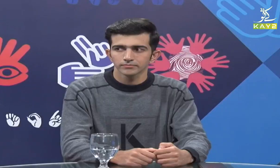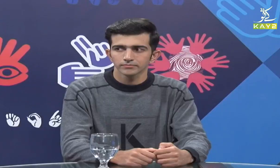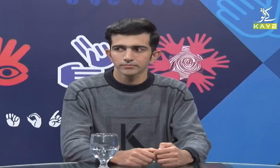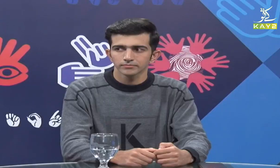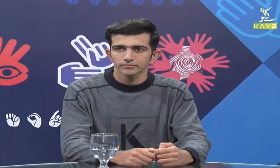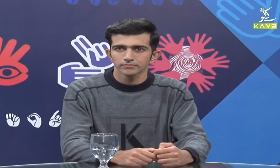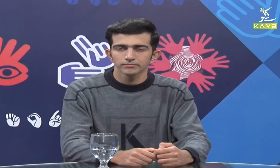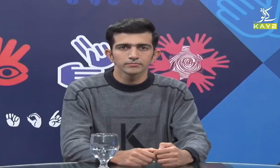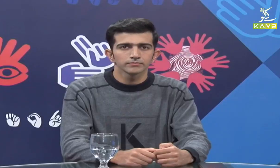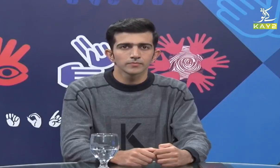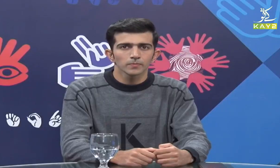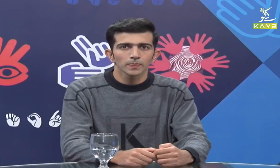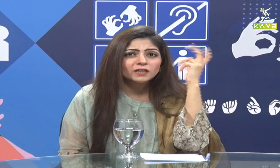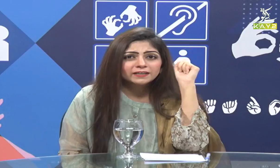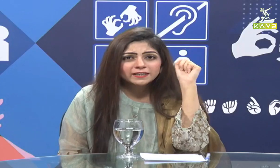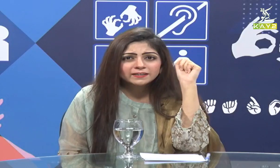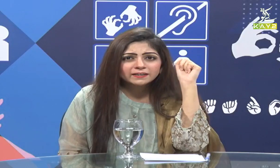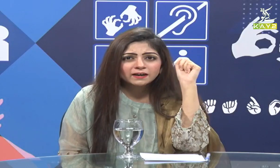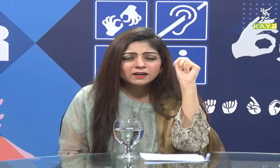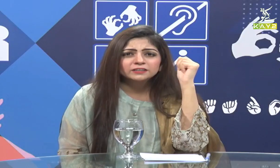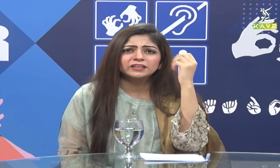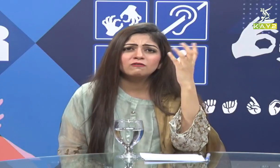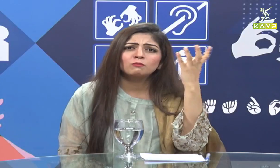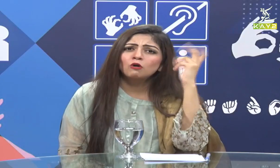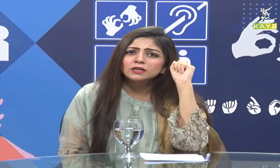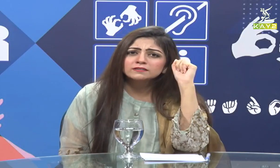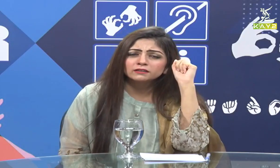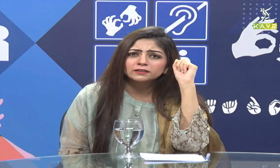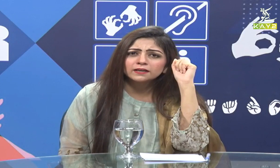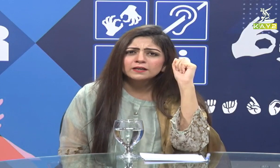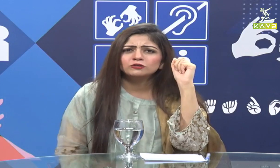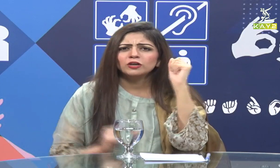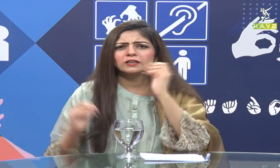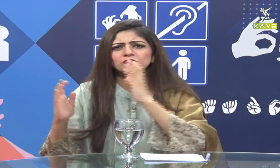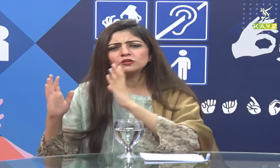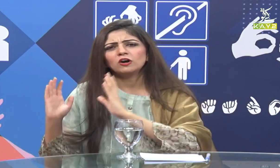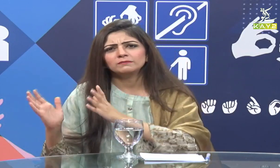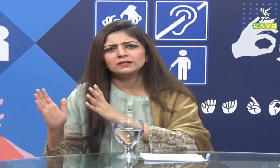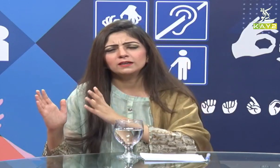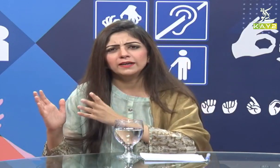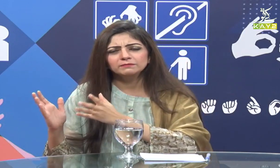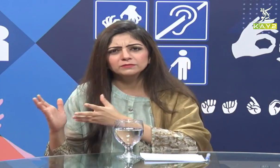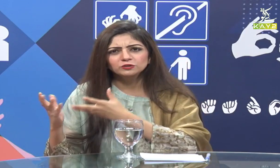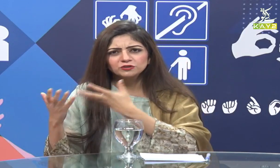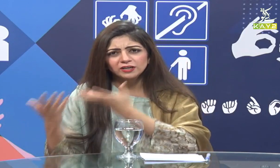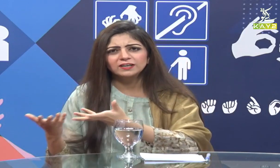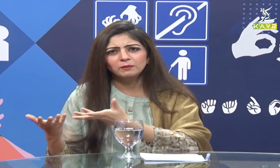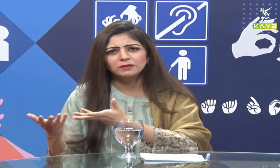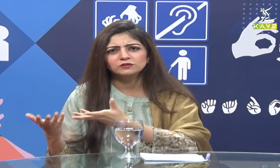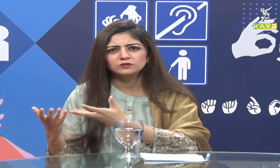आवाज़ नहीं आ रही, उनको तो सुनाई नहीं दे रहा, या वो बोल नहीं सकते। तो एक जो नॉर्मल, एक जो जनरल पब्लिक